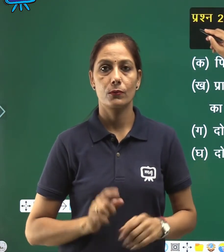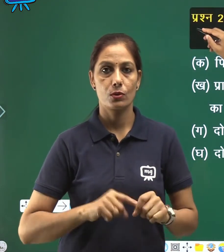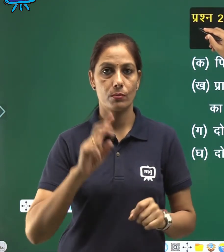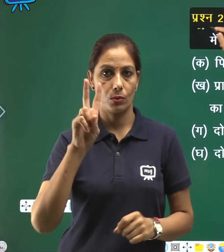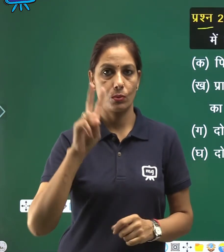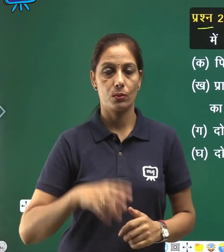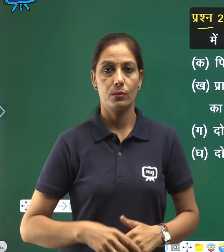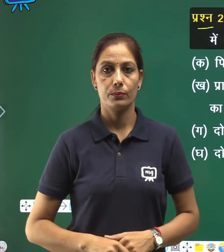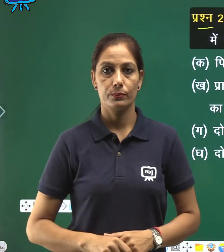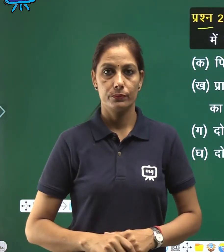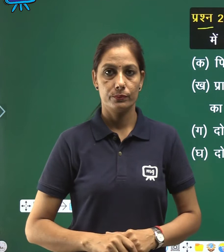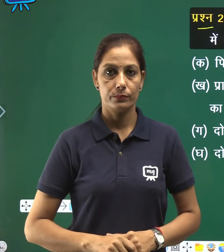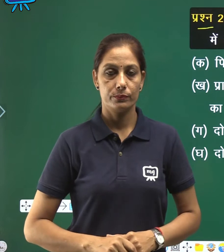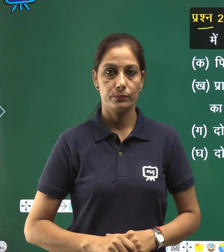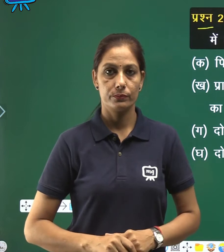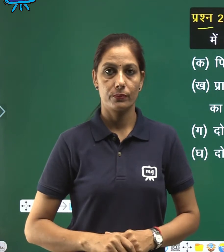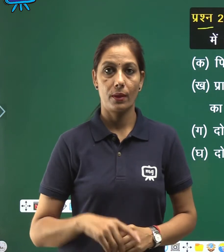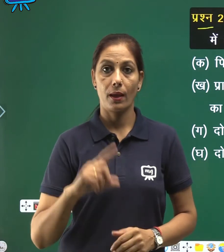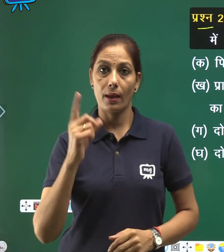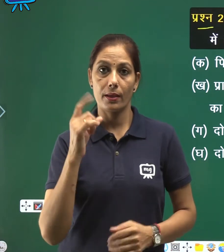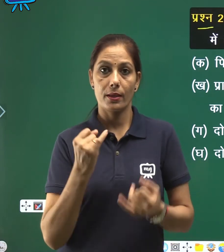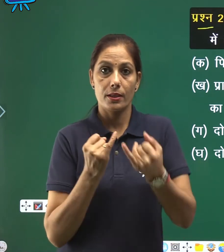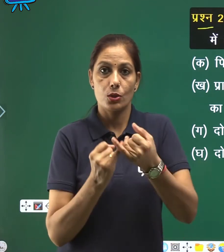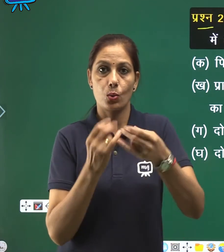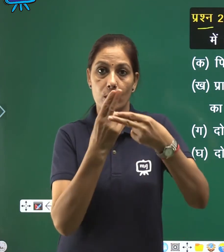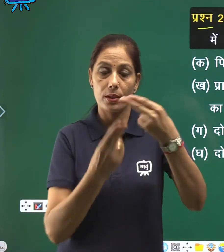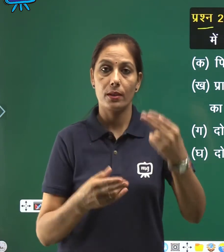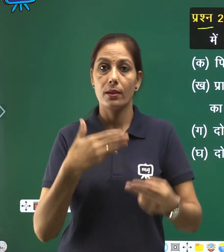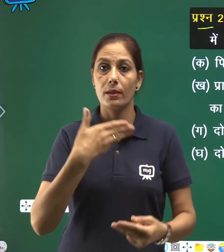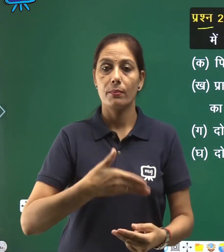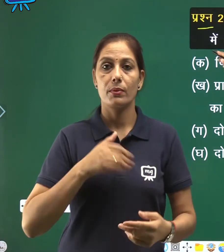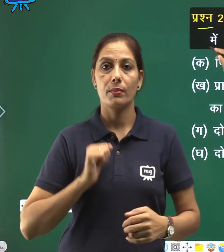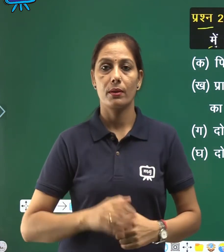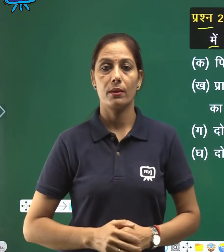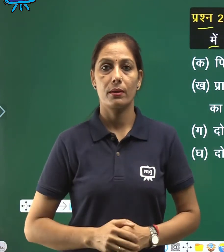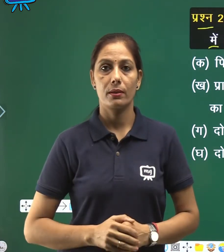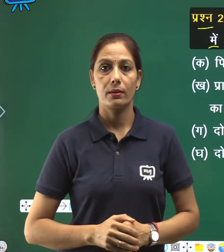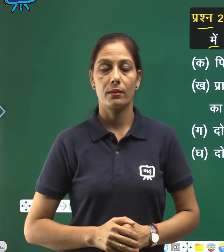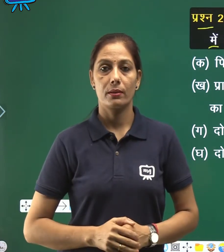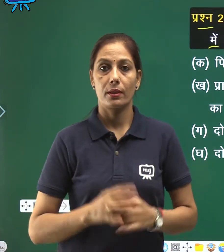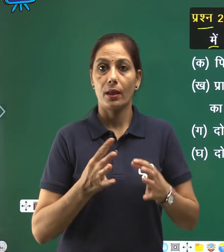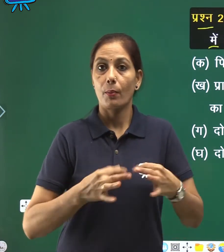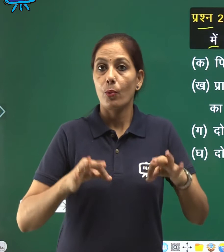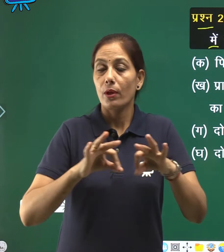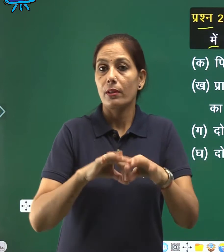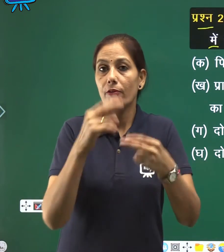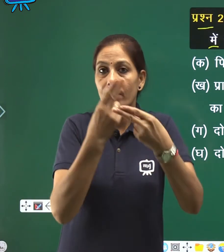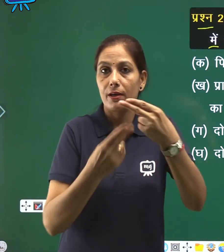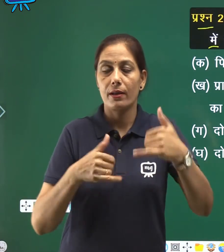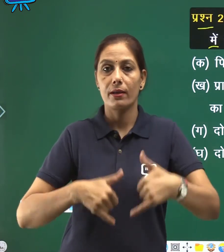प्रश्न 2, एक कहानी यह भी में मुख्यतः वर्णन है।